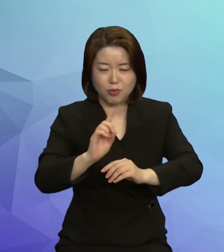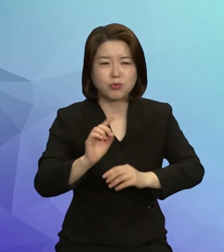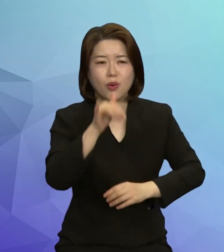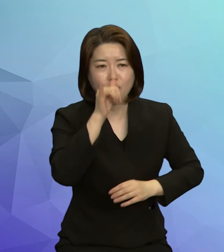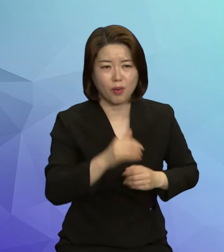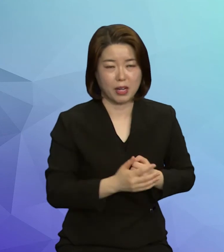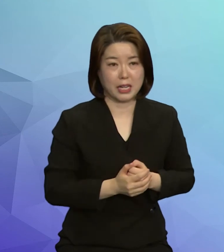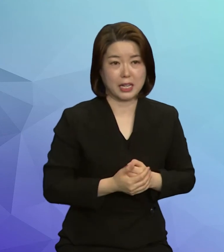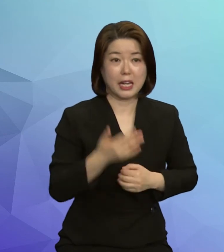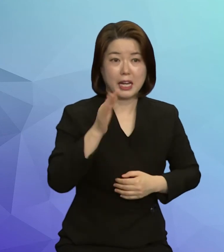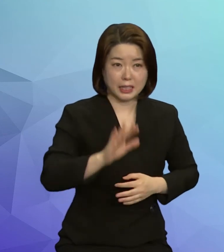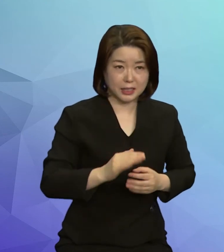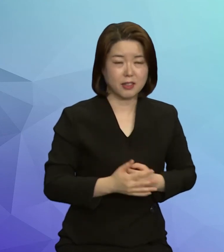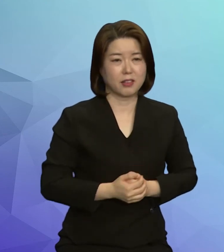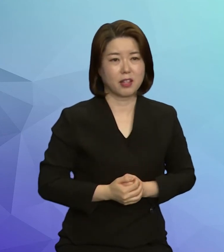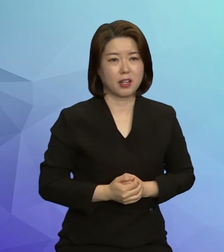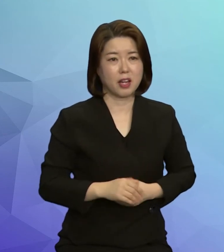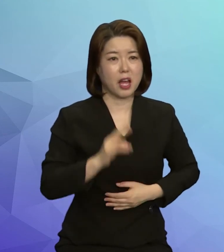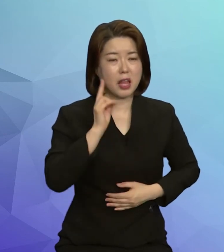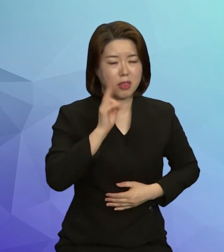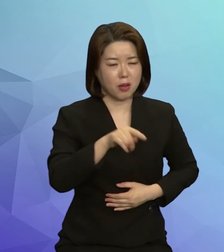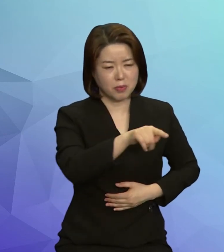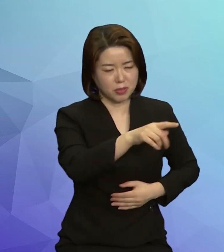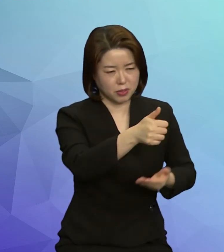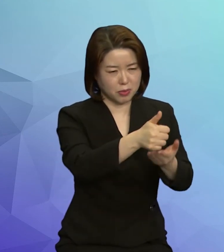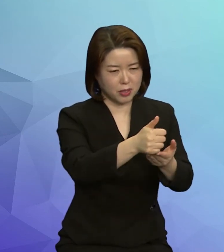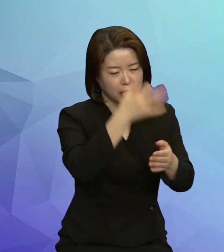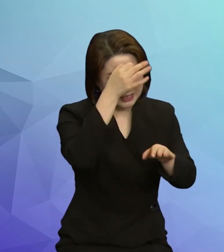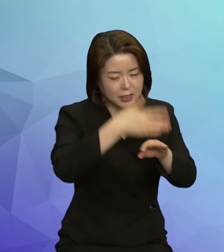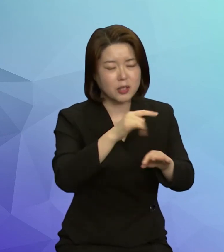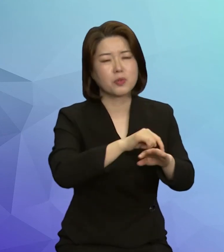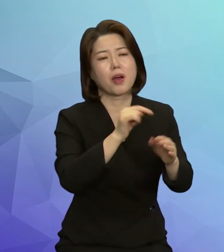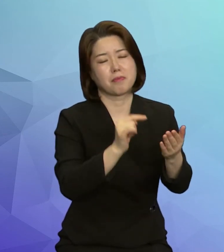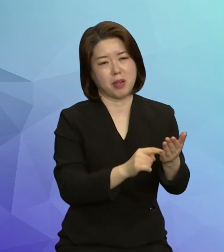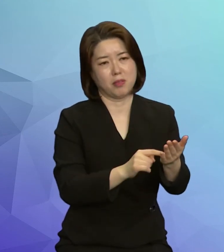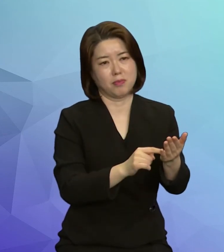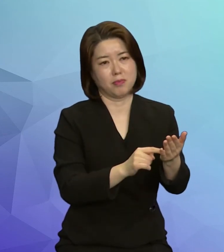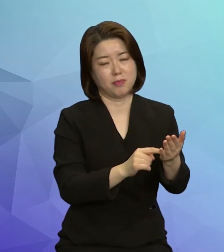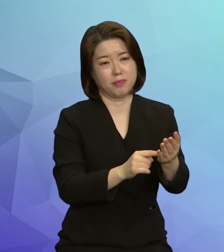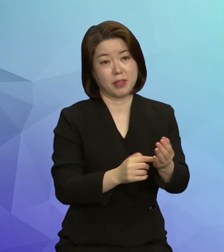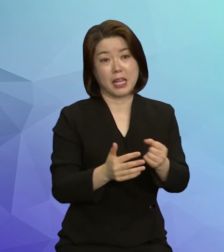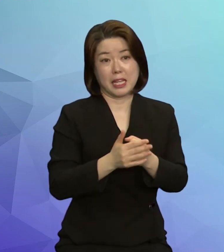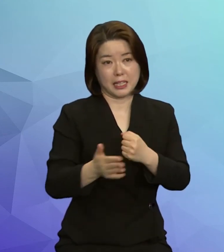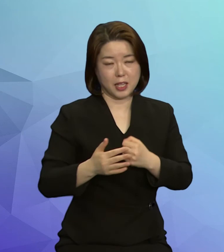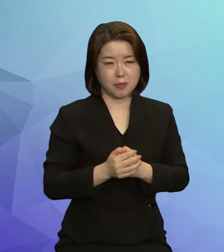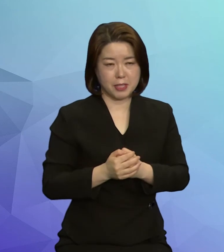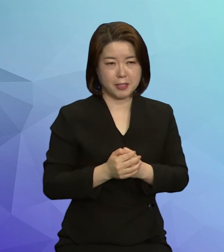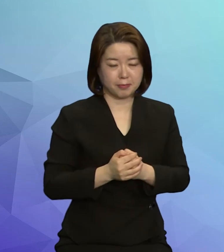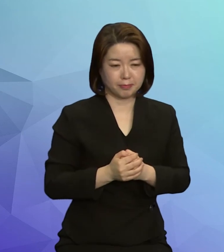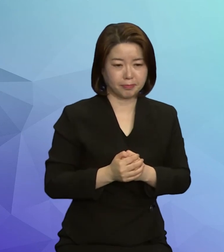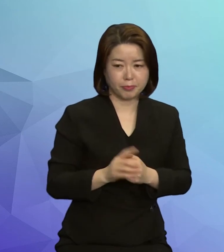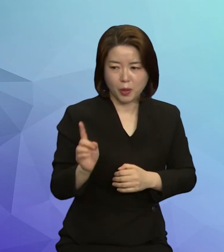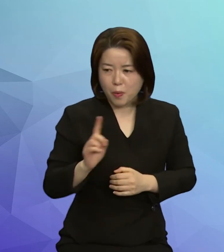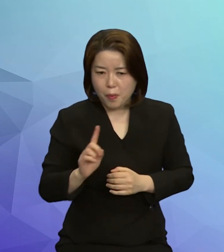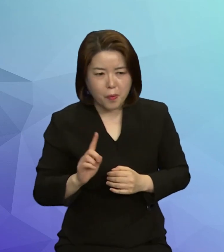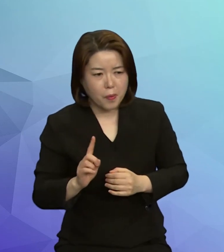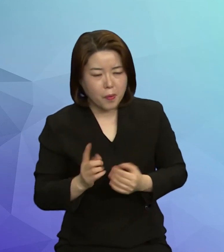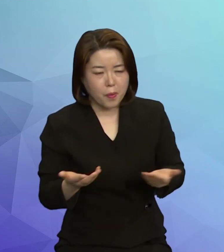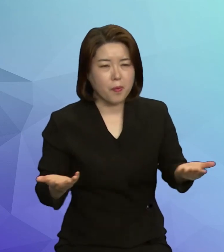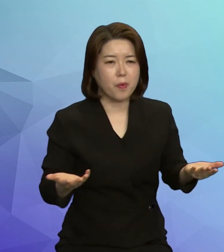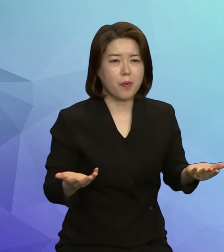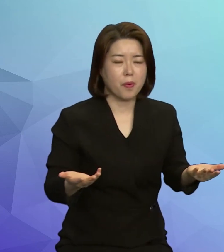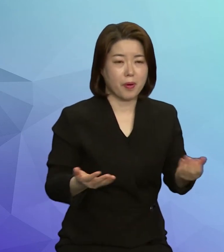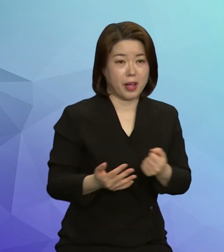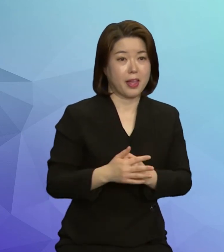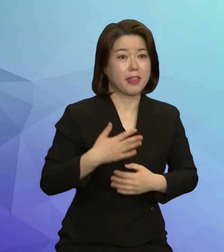있겠어요. 그런데 너무너무 그분한테도 죄송하더라고요. 그래서 양말은 당장 구할